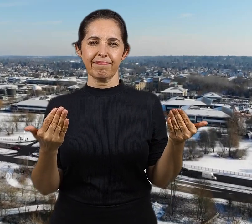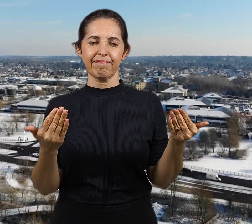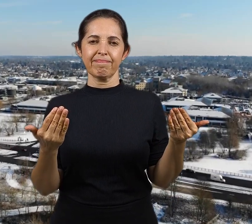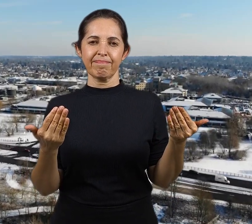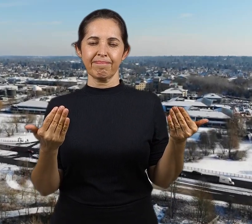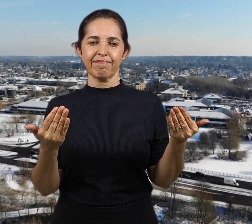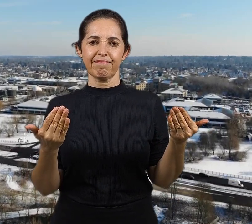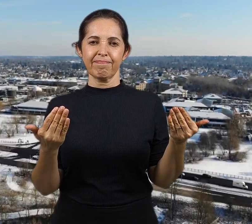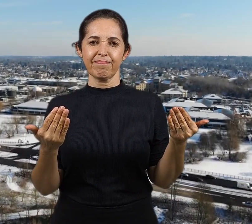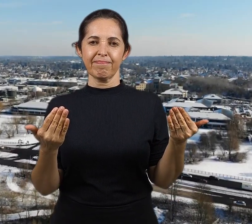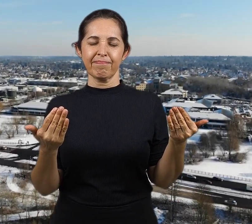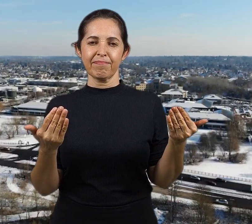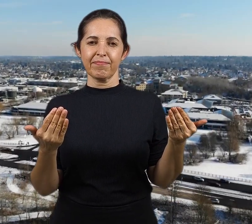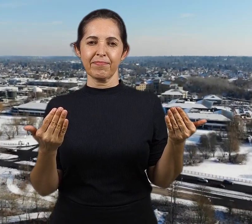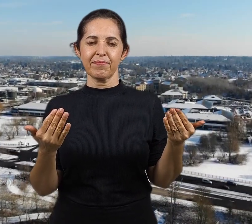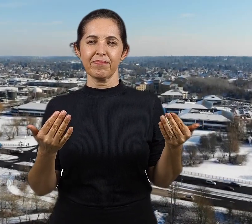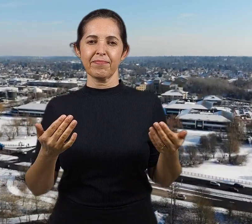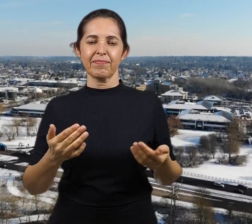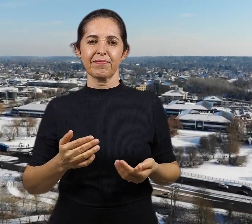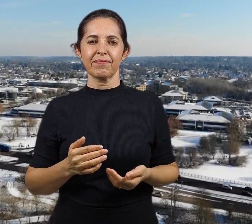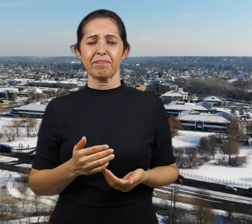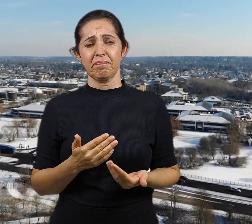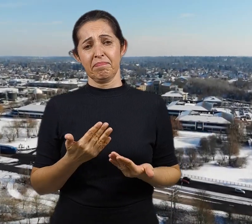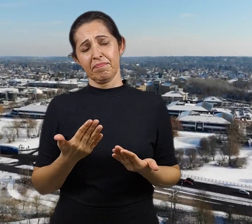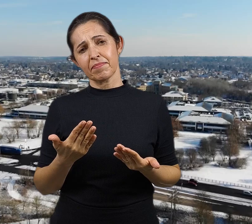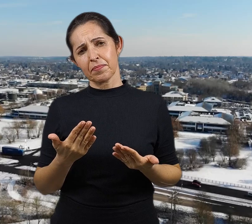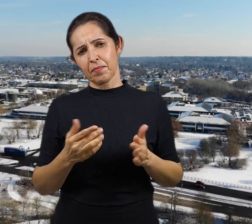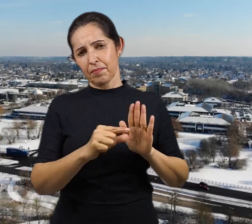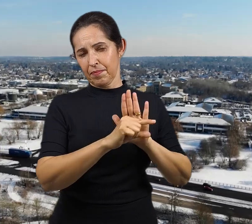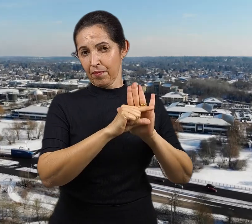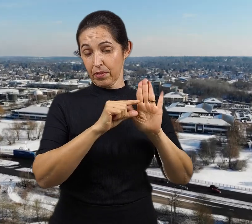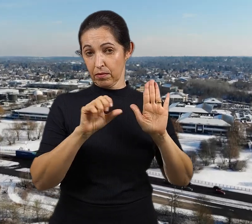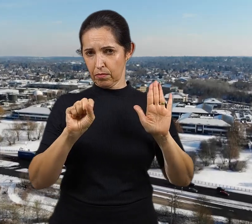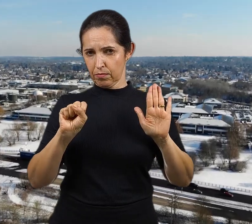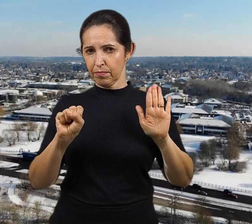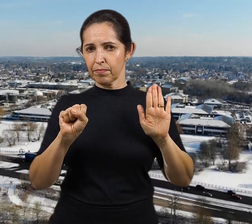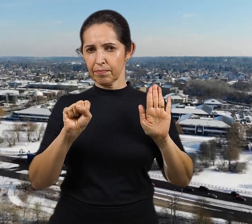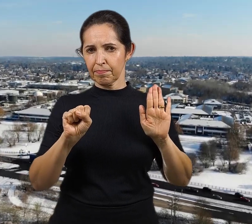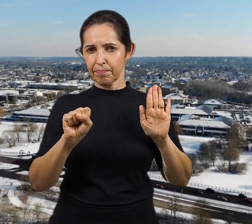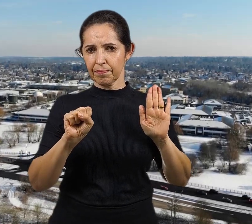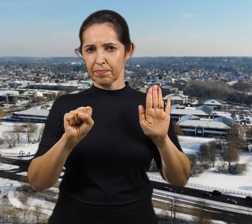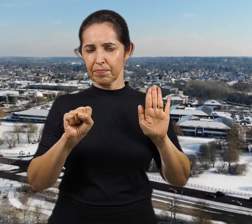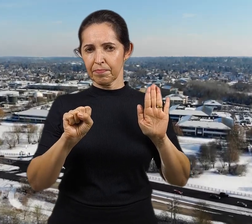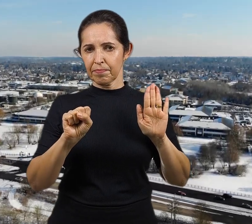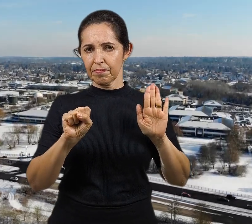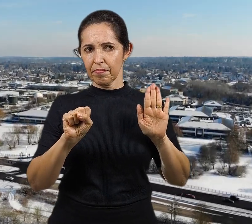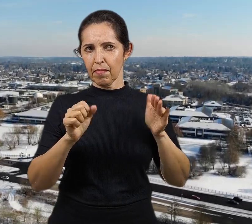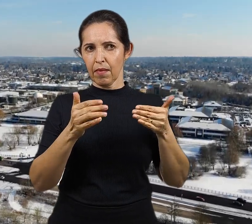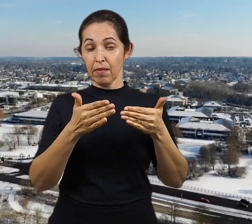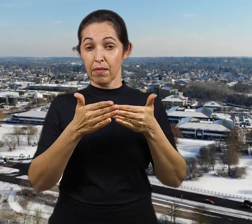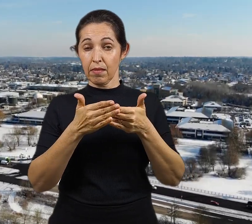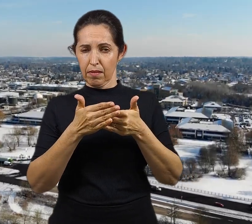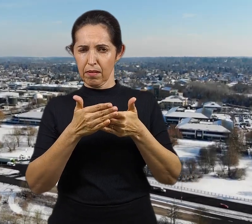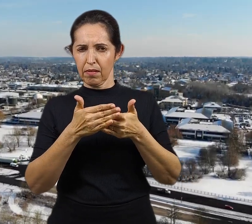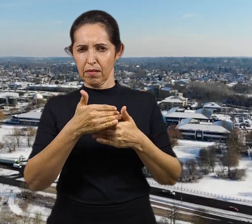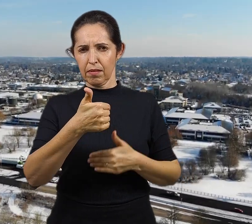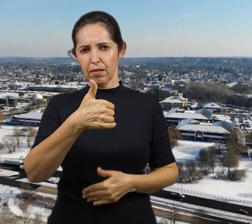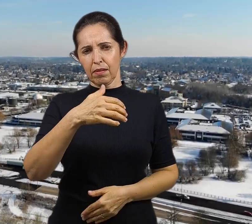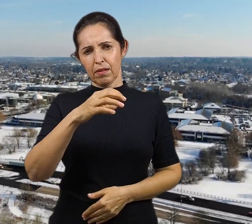O que diz o verso 8? Do verso 8 até o verso 10, tem alguns versos aí, tem alguns